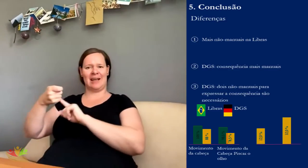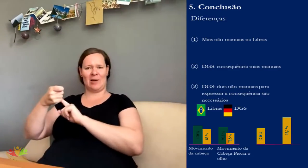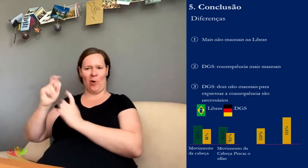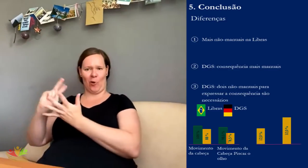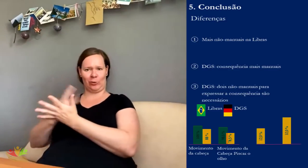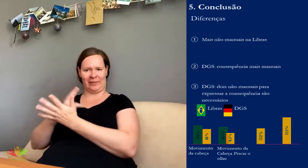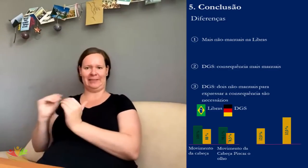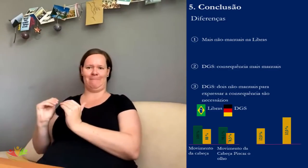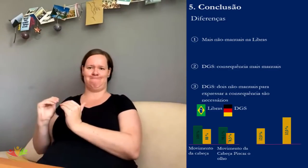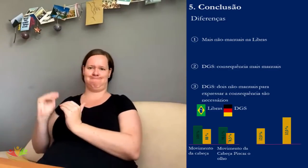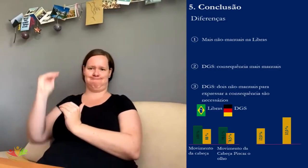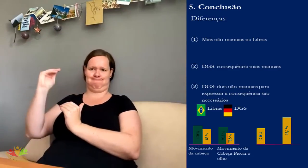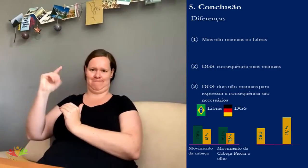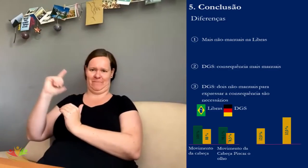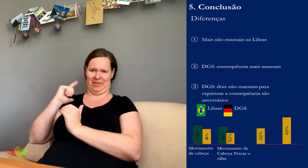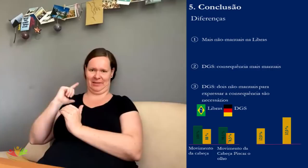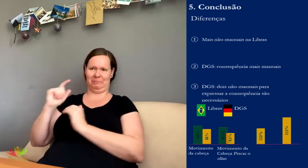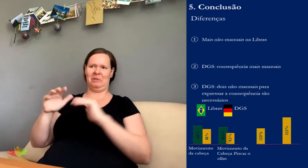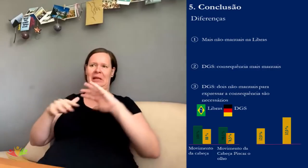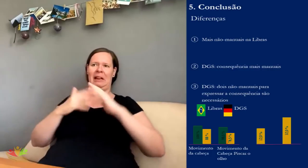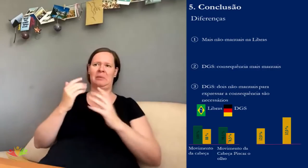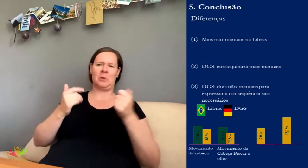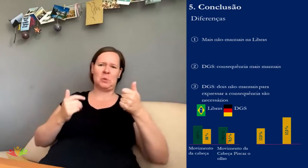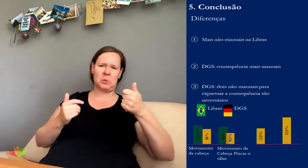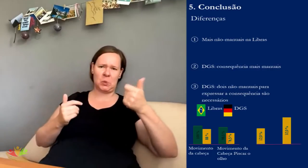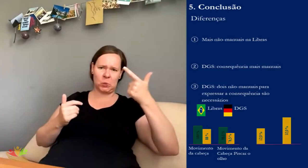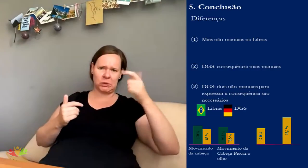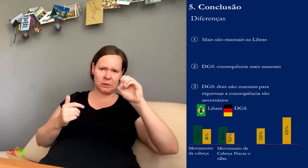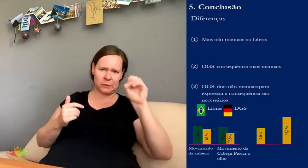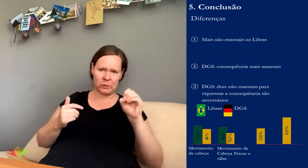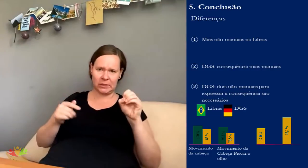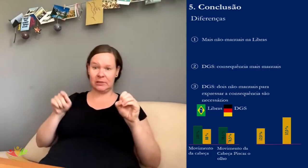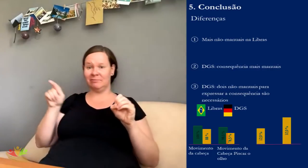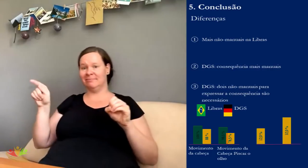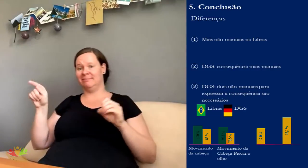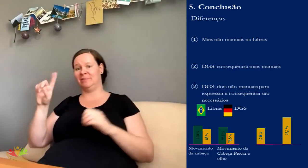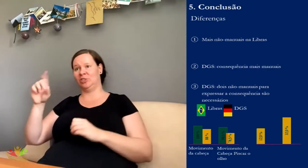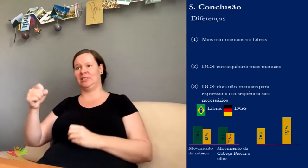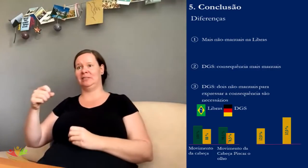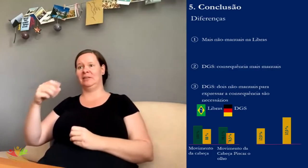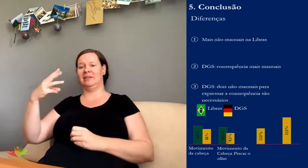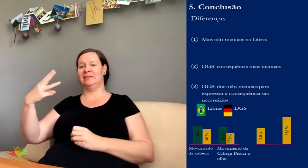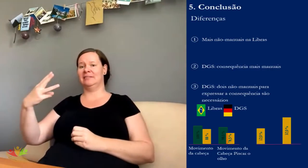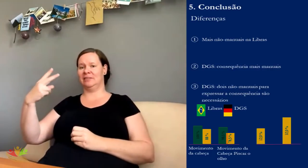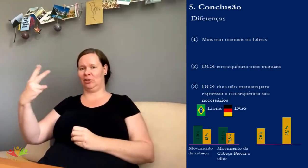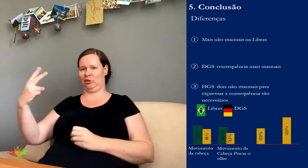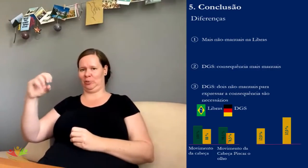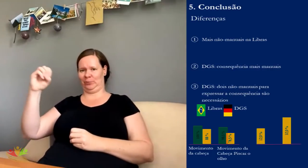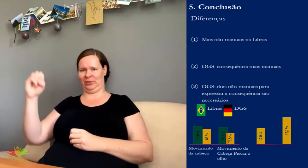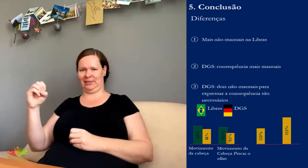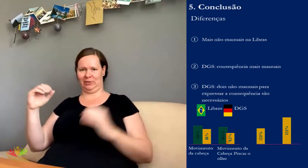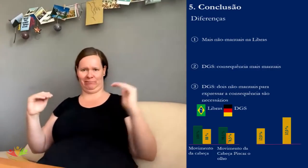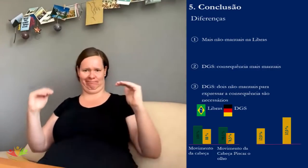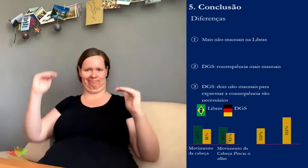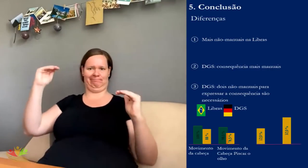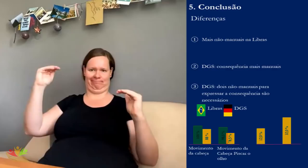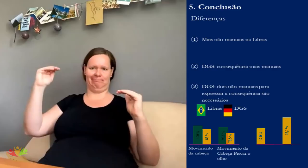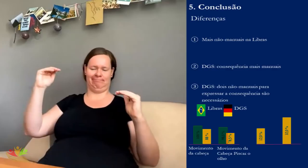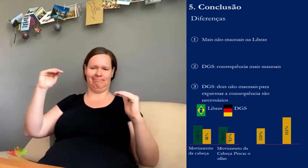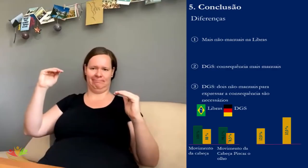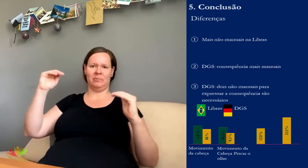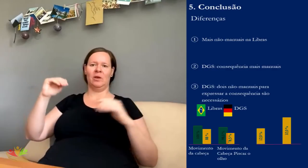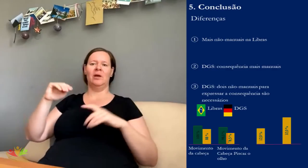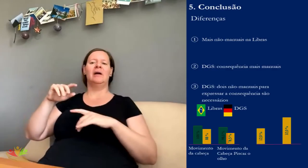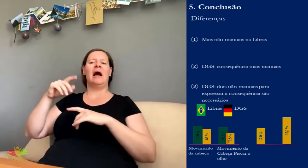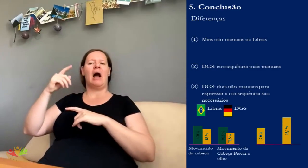Na Libras, é obrigatório também na oração consequente a marcas não manual. Na língua de sinais alemã, nem tanto.